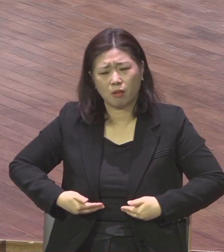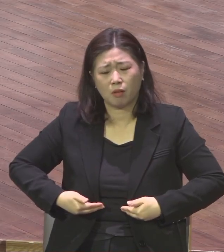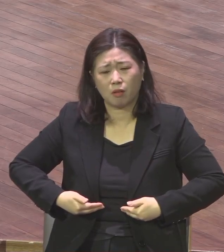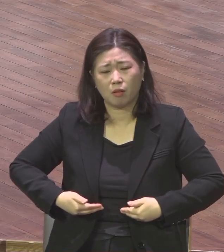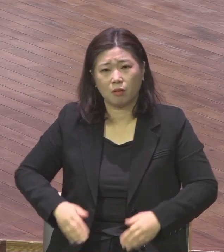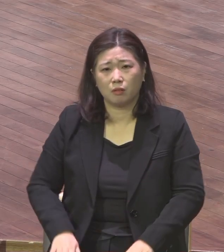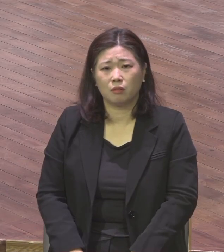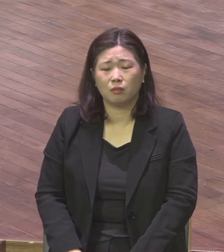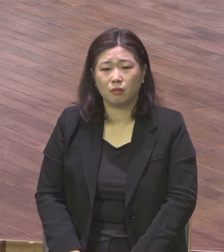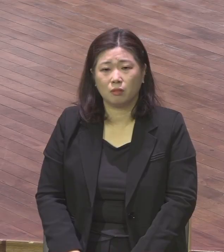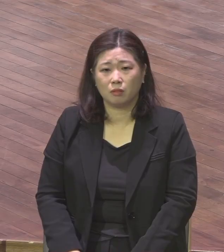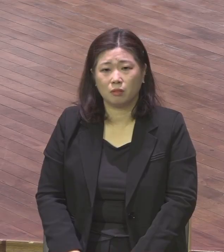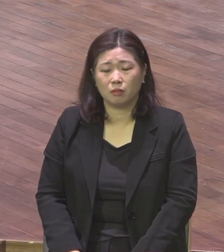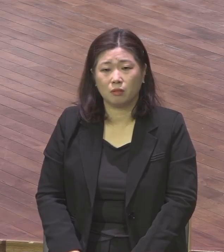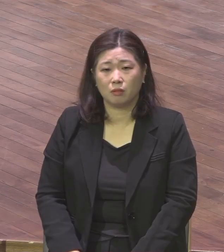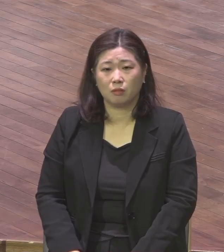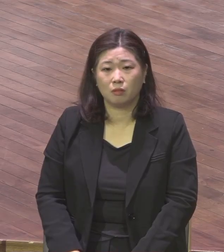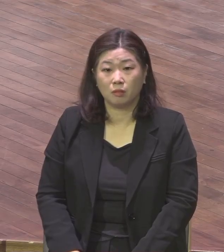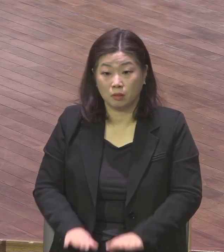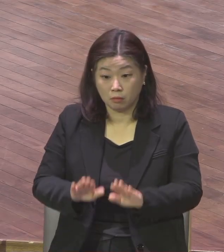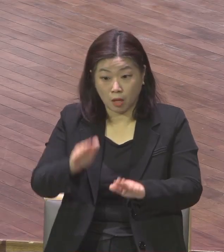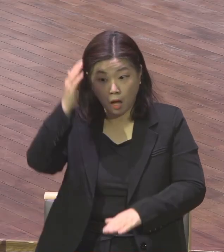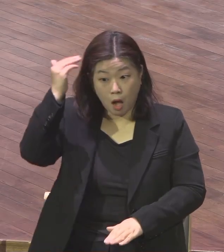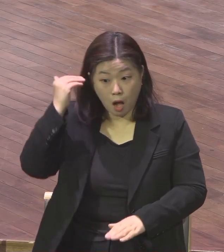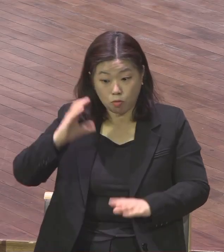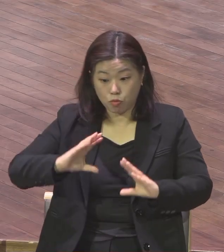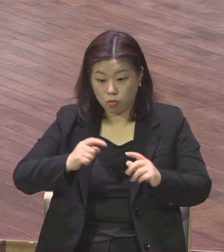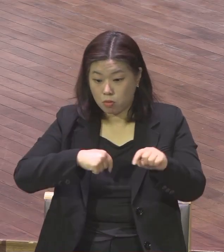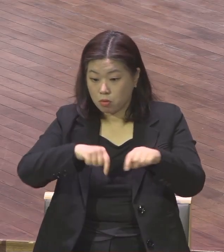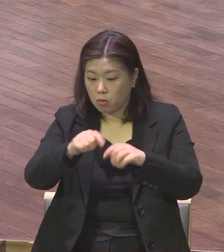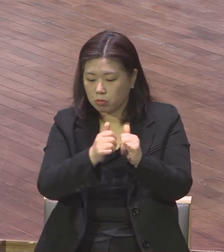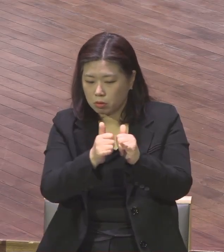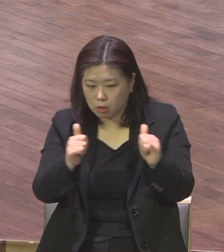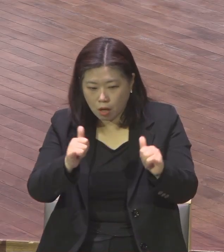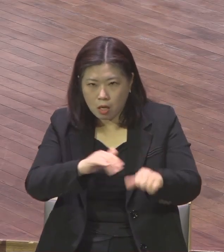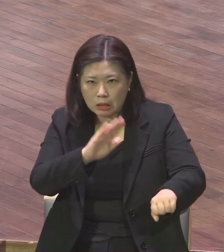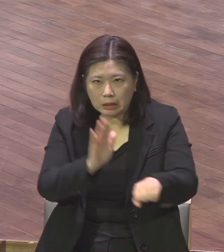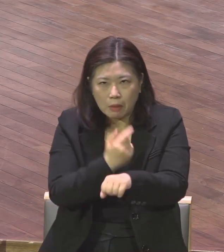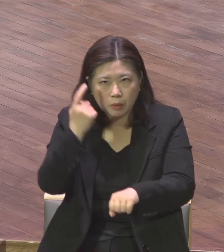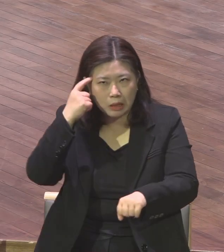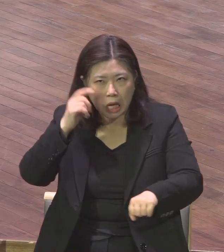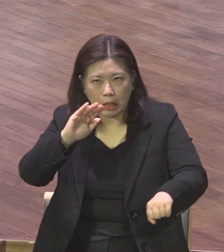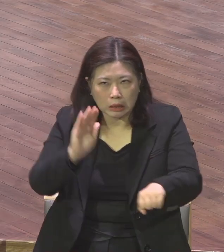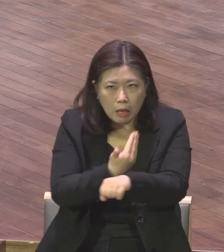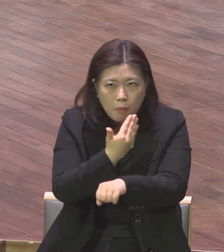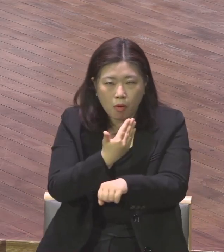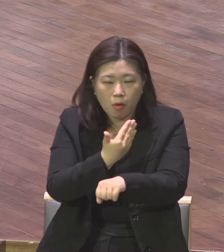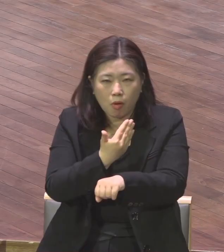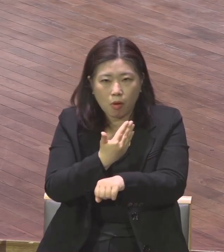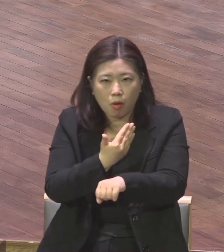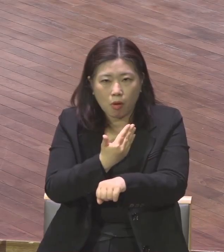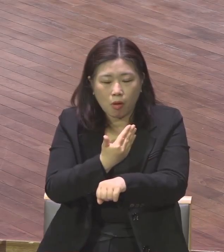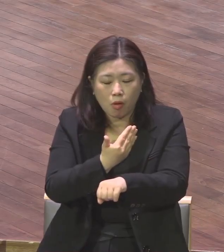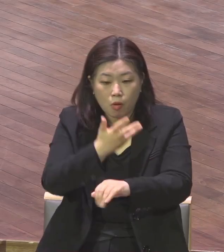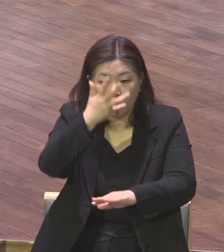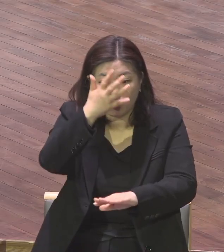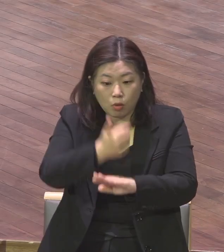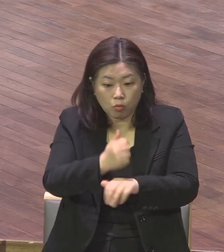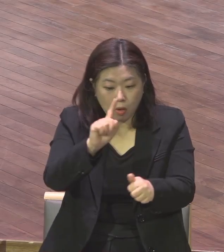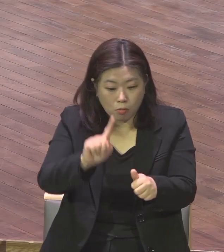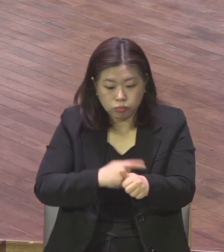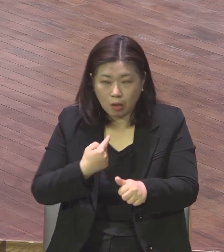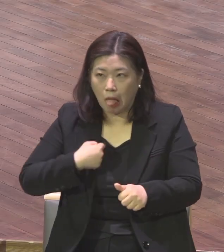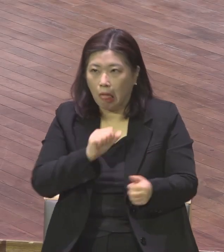이들이 잘못되면 우리에게 영향을 끼쳐요. 그렇죠? 지도자들이, 이